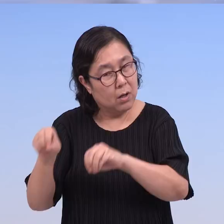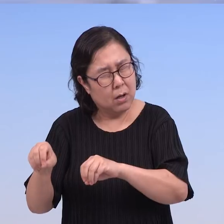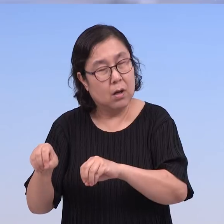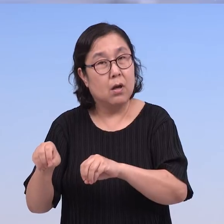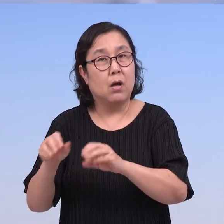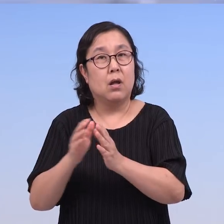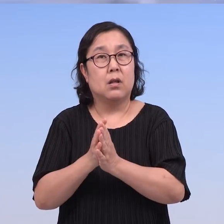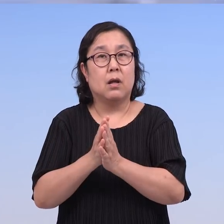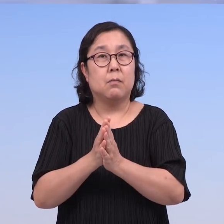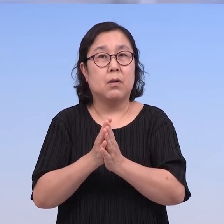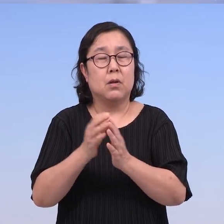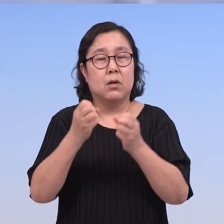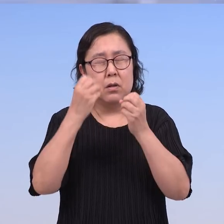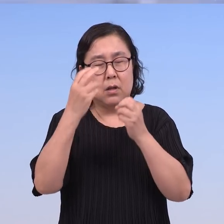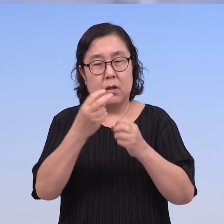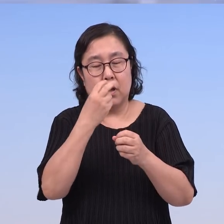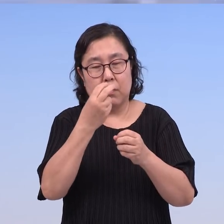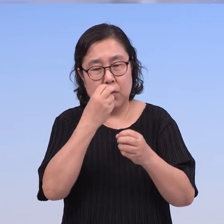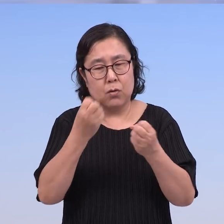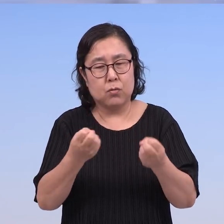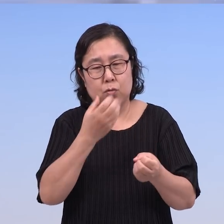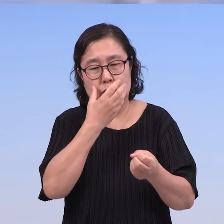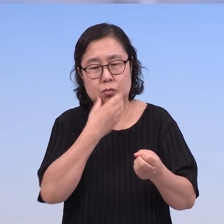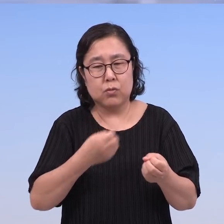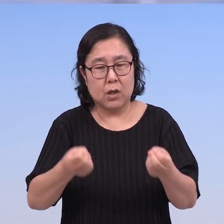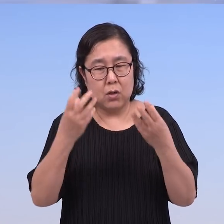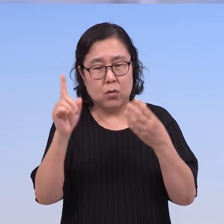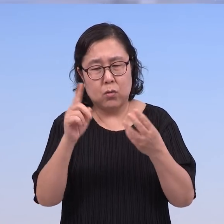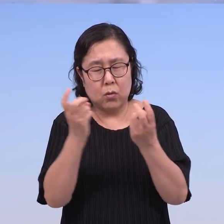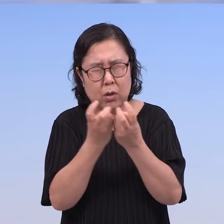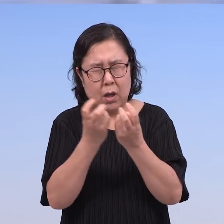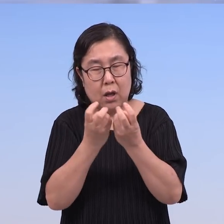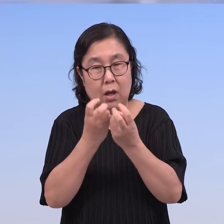하고 새생명 축제는 그럼 어떻게 해야 되나?